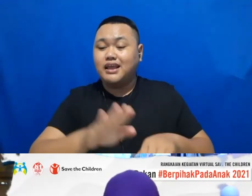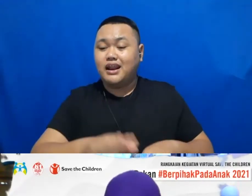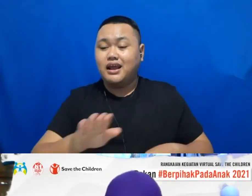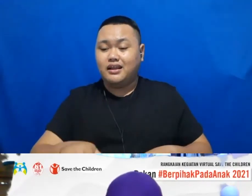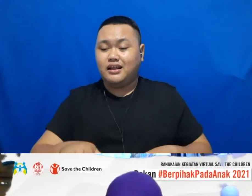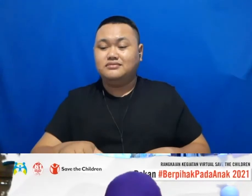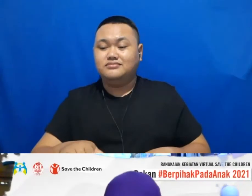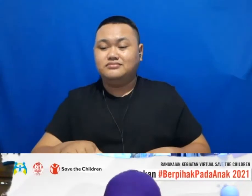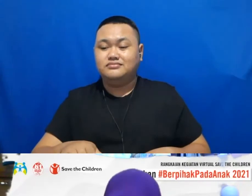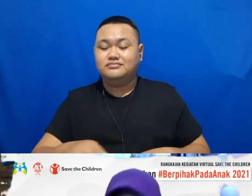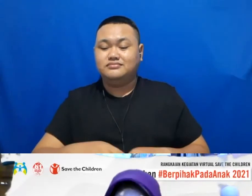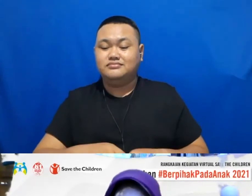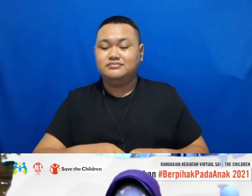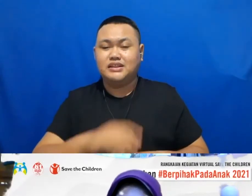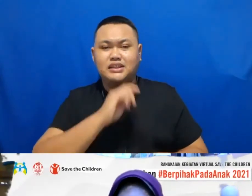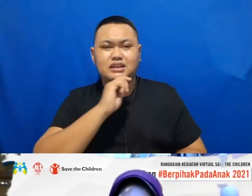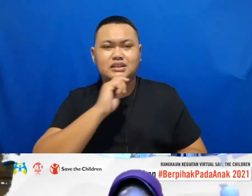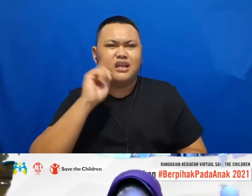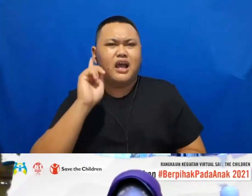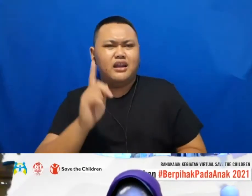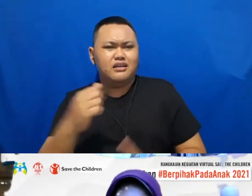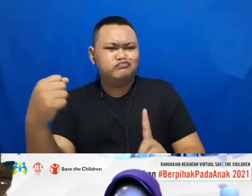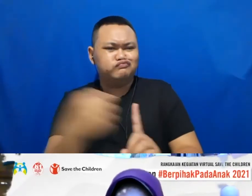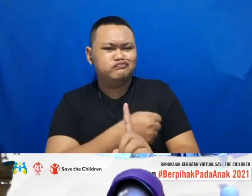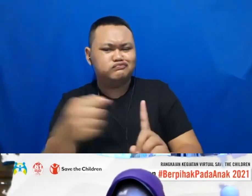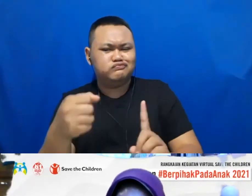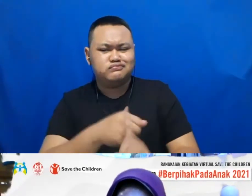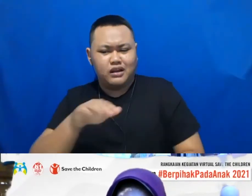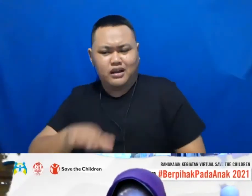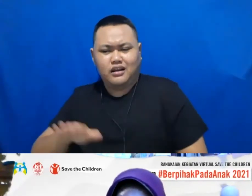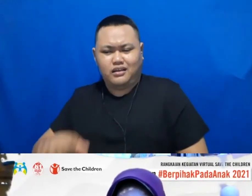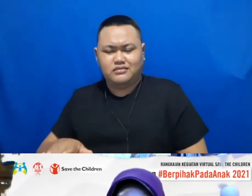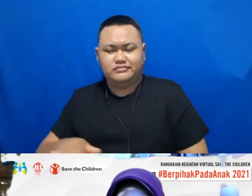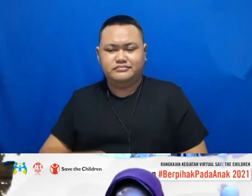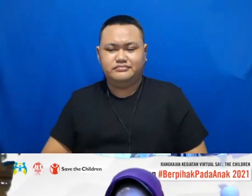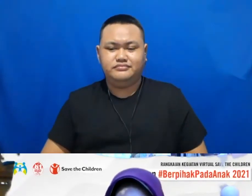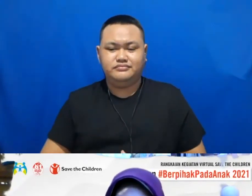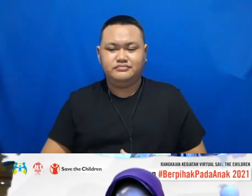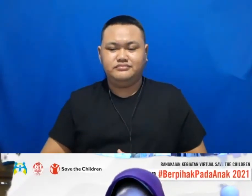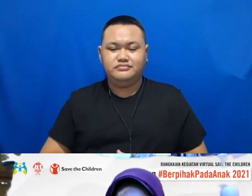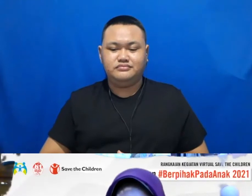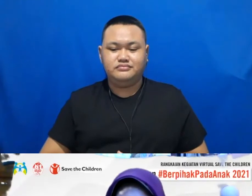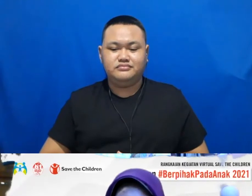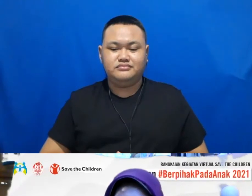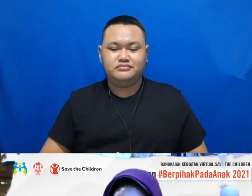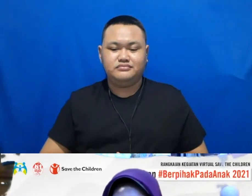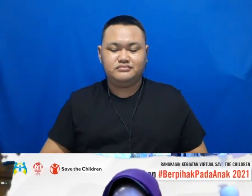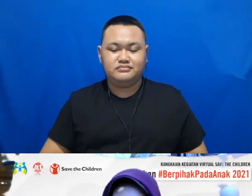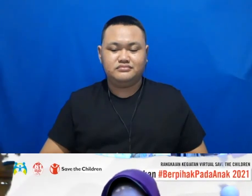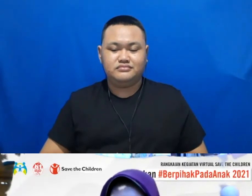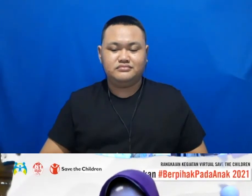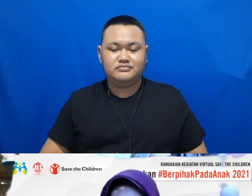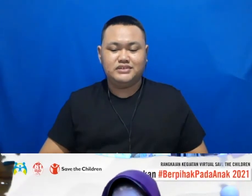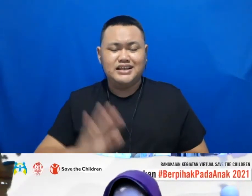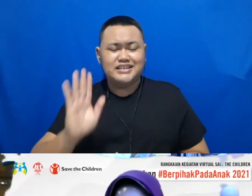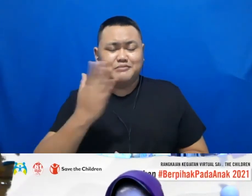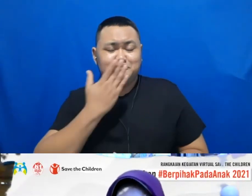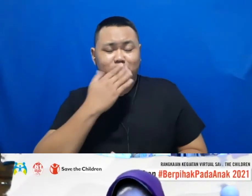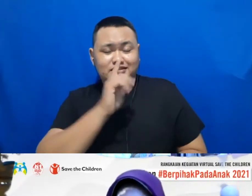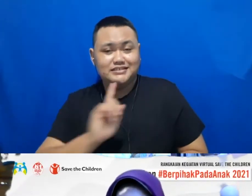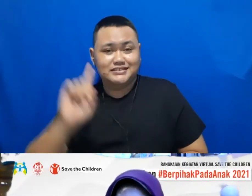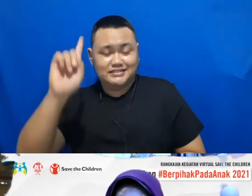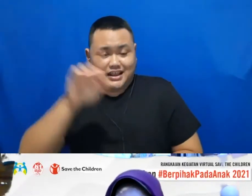yang dilaksanakan oleh sekolah. Nah, kemudian yang lainnya adalah contohnya adalah pemilihan ketua